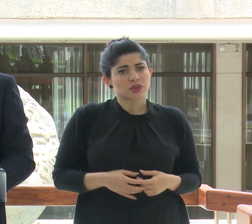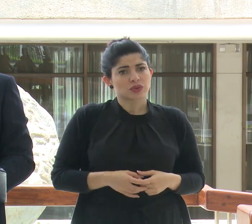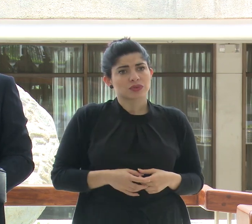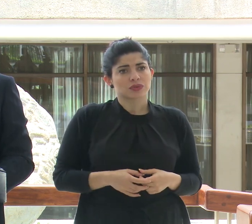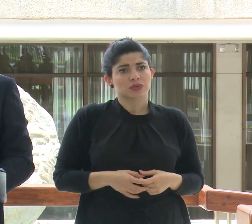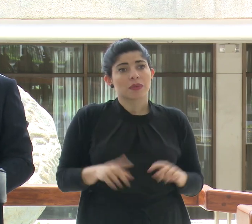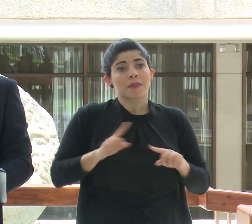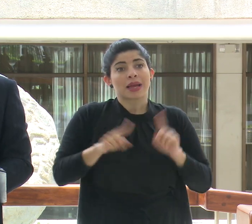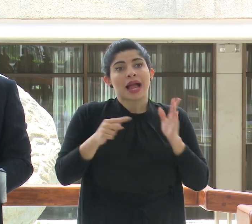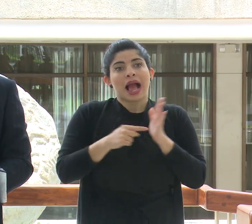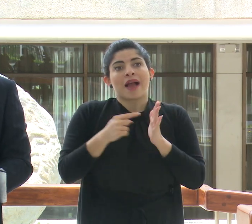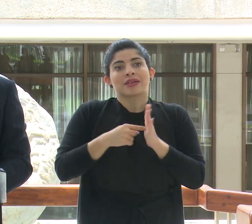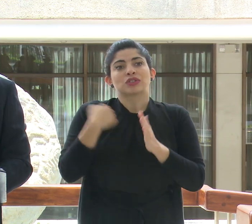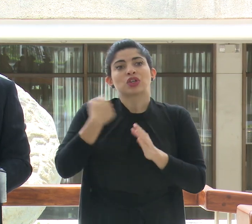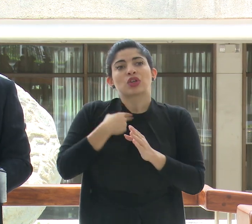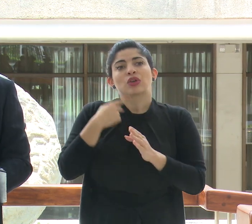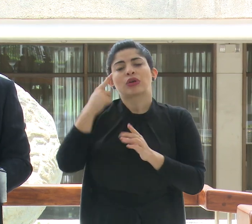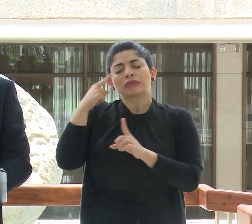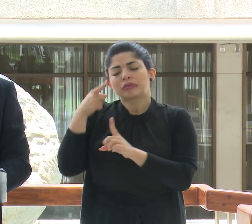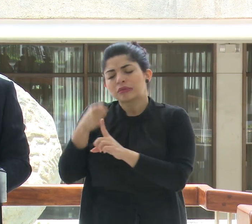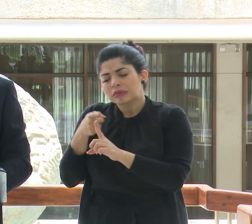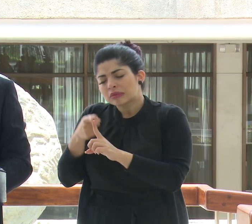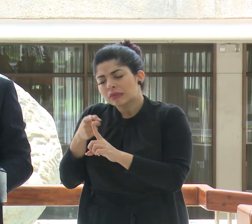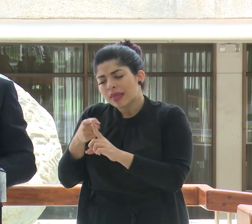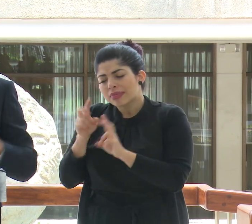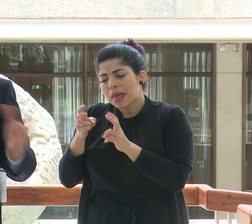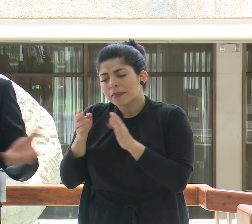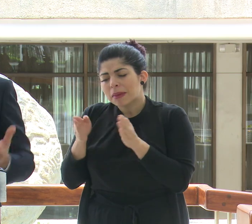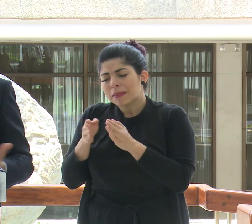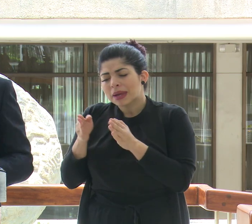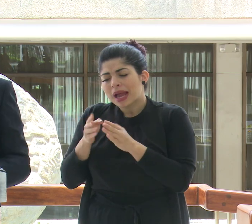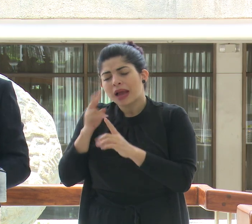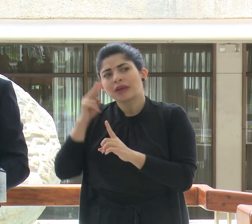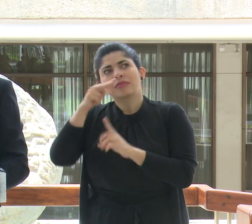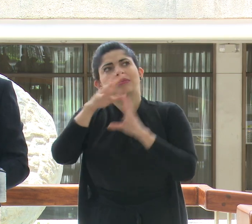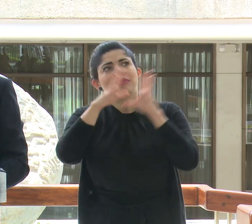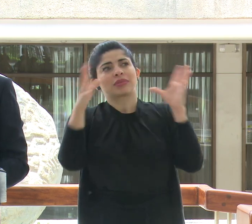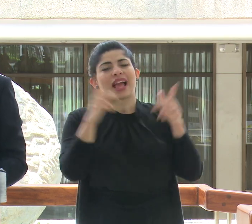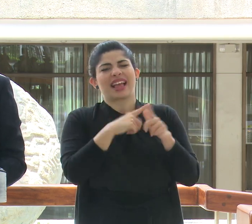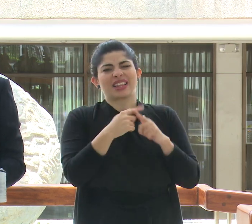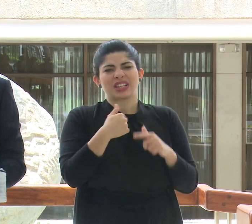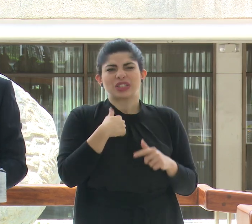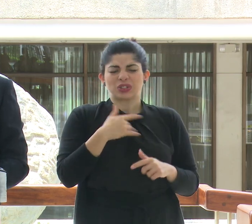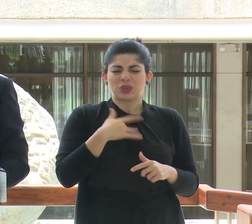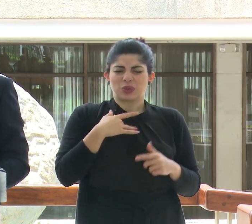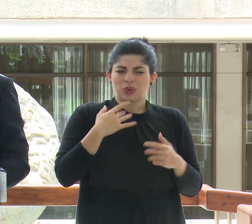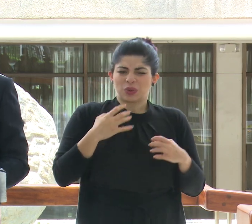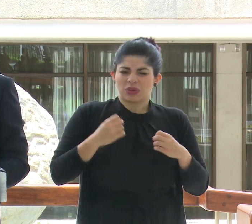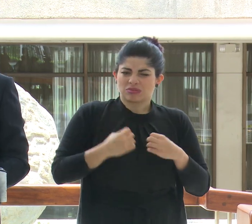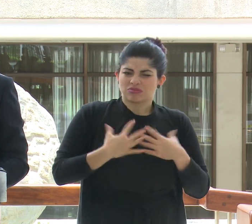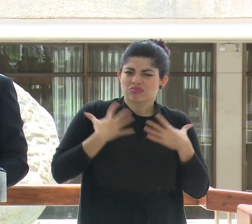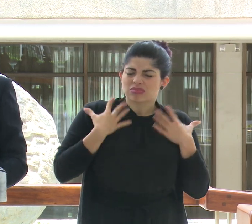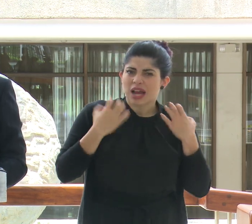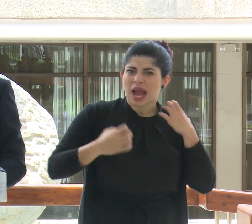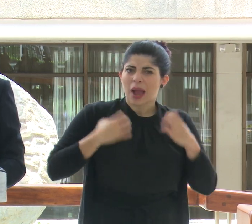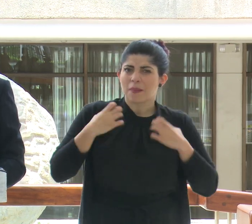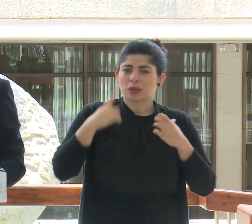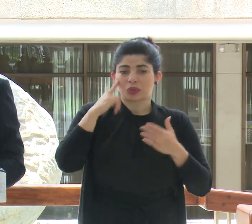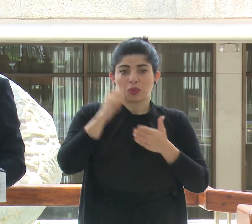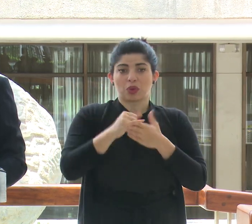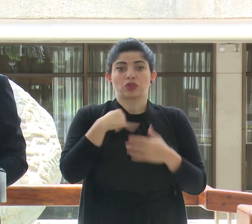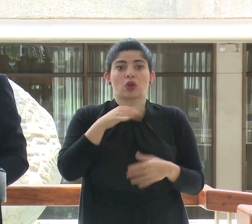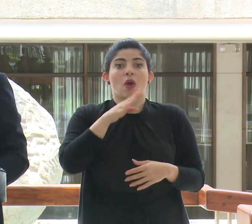Pero hay veces nos quedamos en cosas muy, muy pequeñas. Creo que todo eso me llenó de emoción y me llevó a hablar